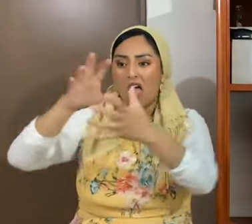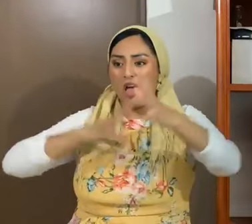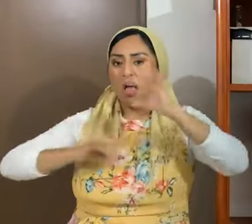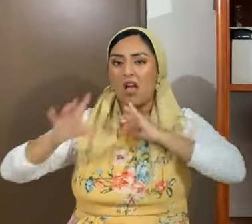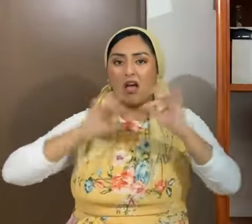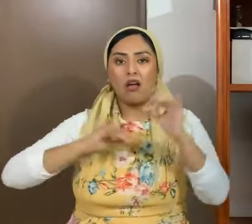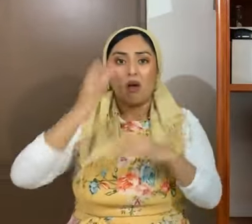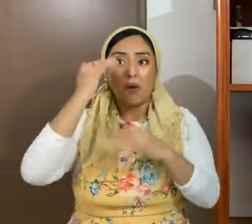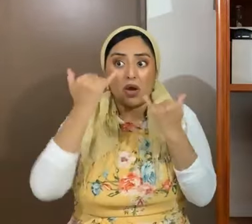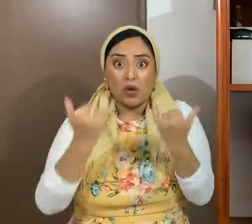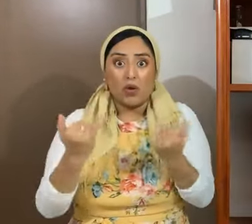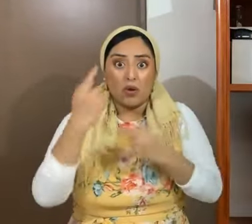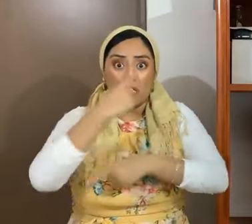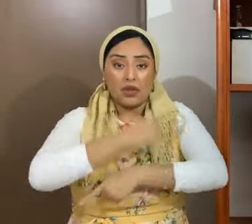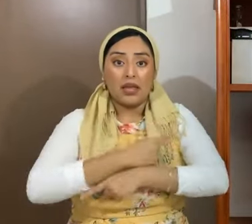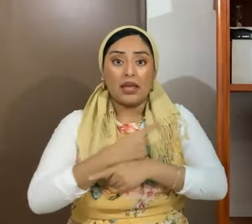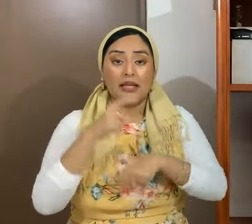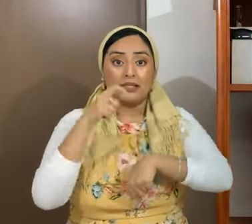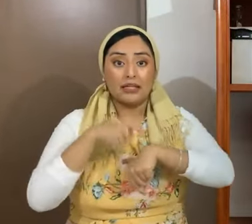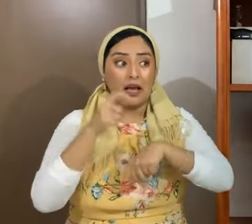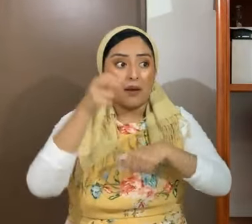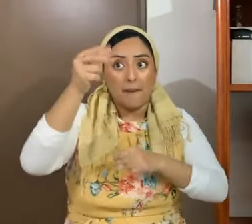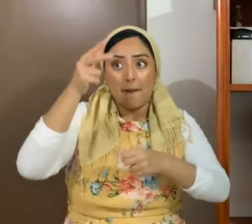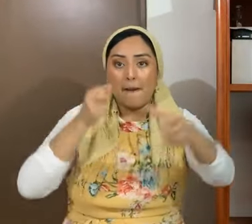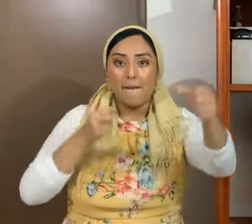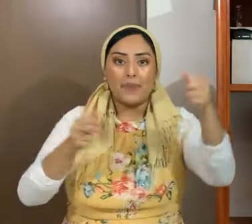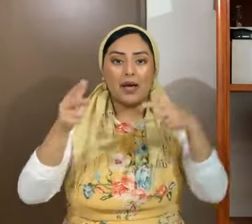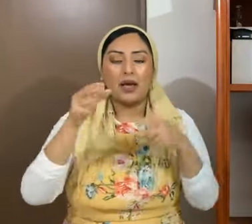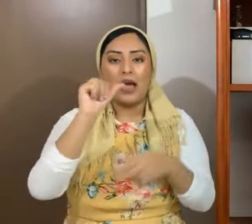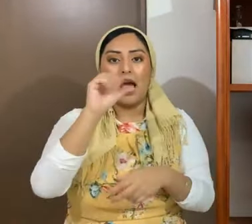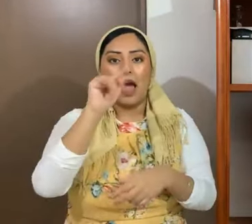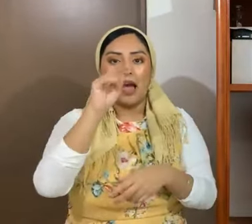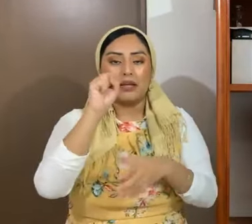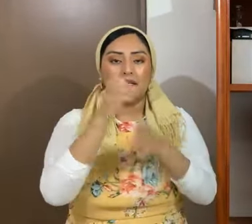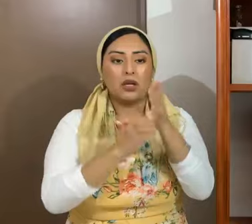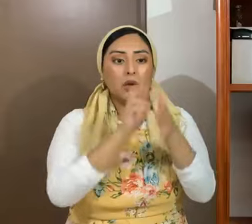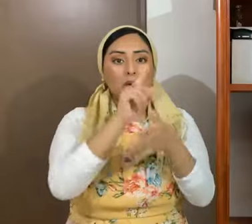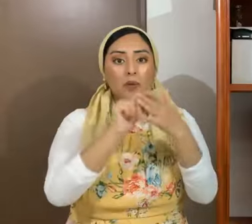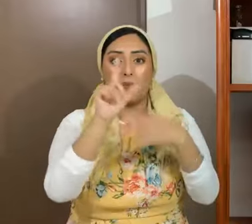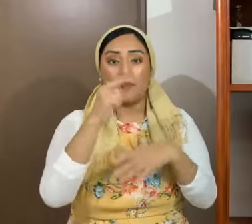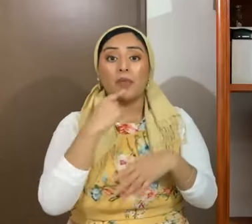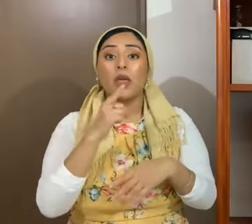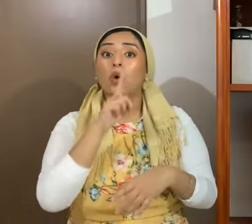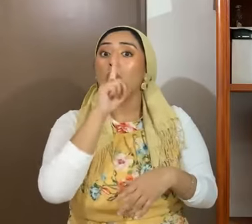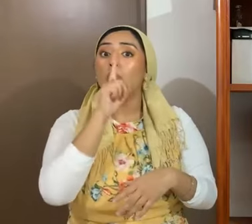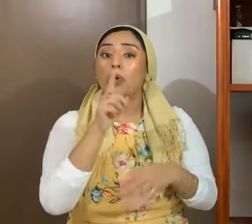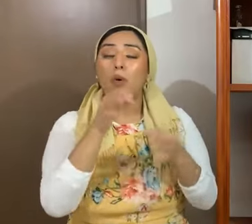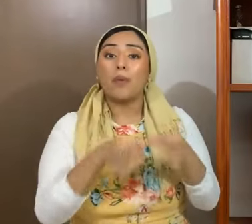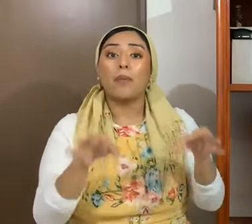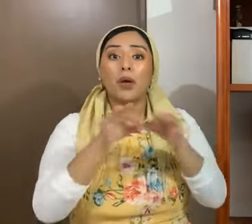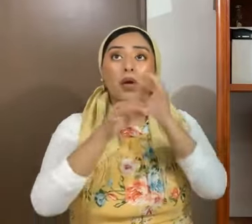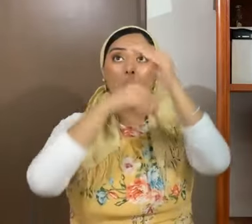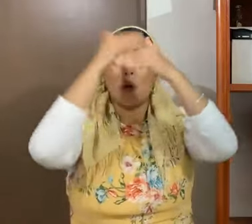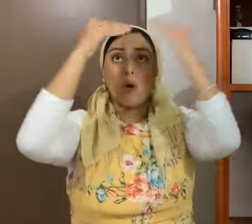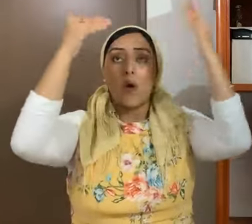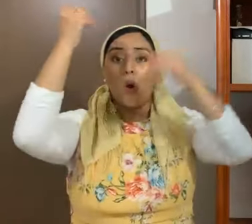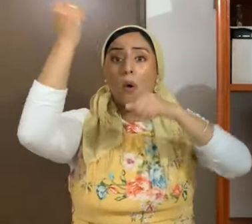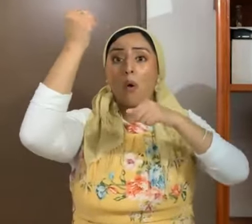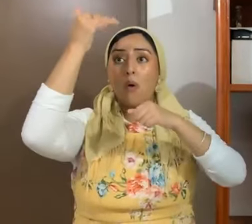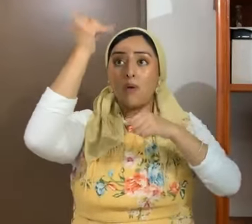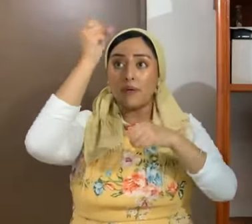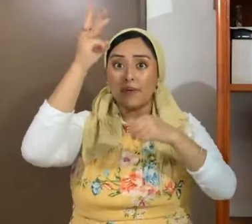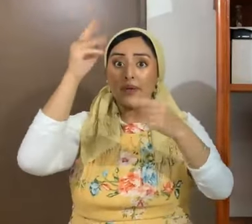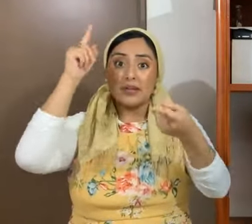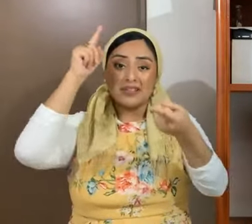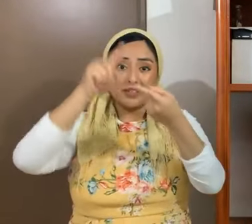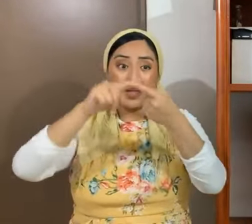eso hoy estamos en los tiempos de la restauración, de Hechos 3:21, porque dice, porque de cierto es necesario que el cielo retenga a Yahshua